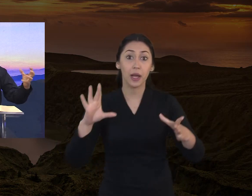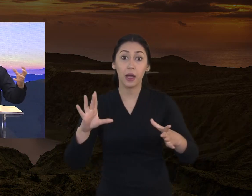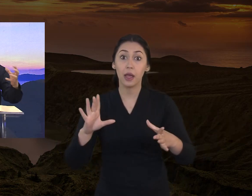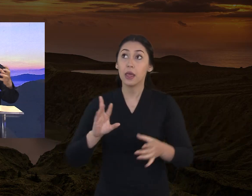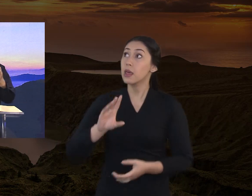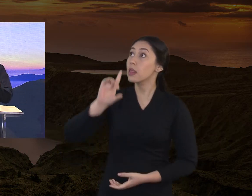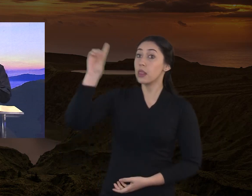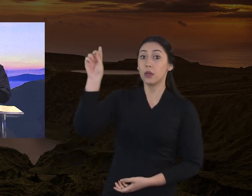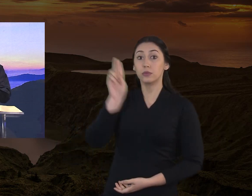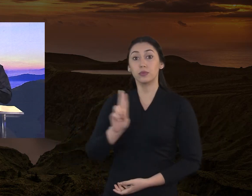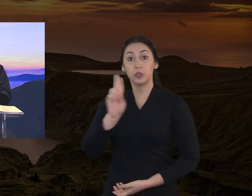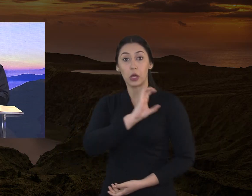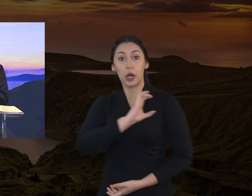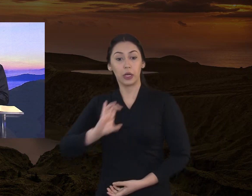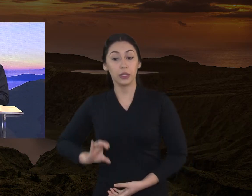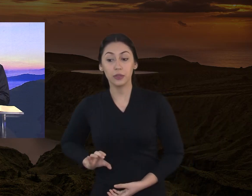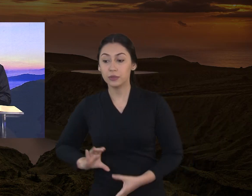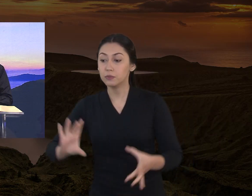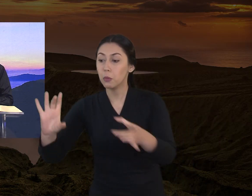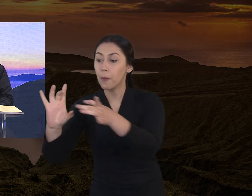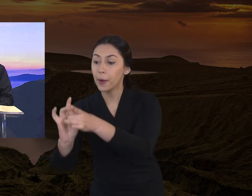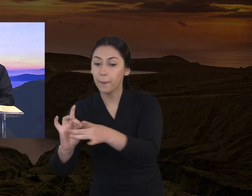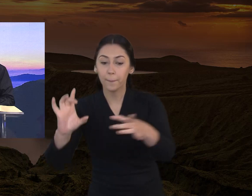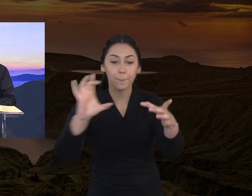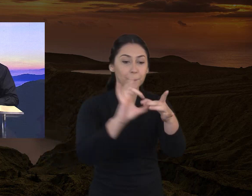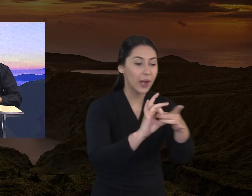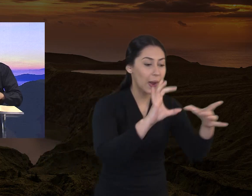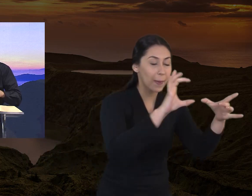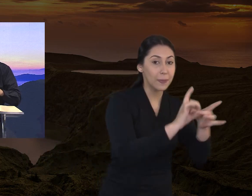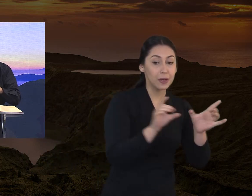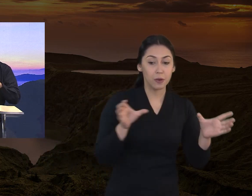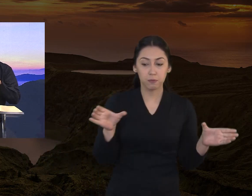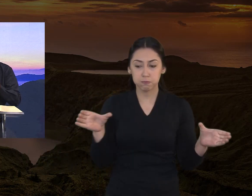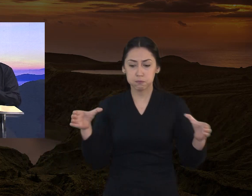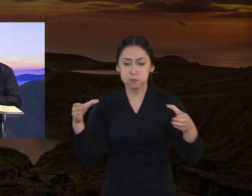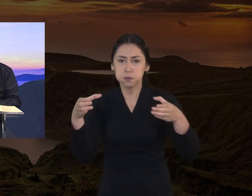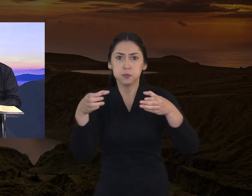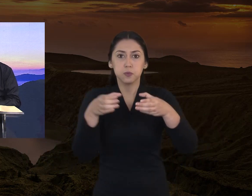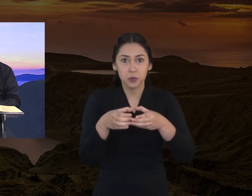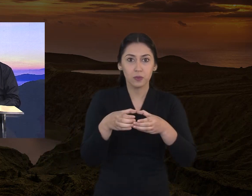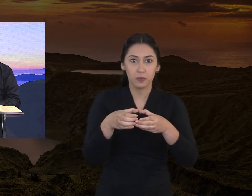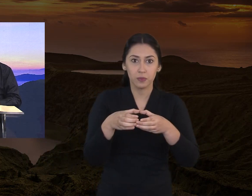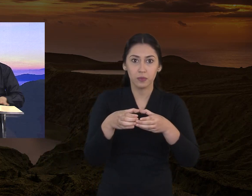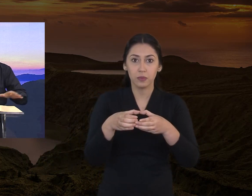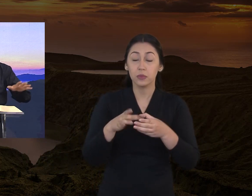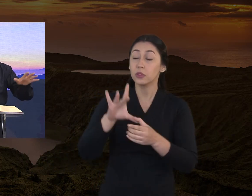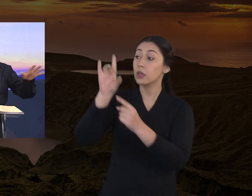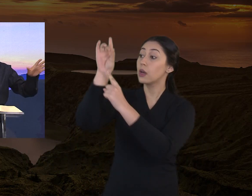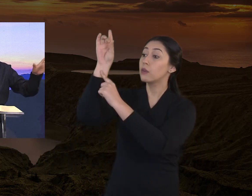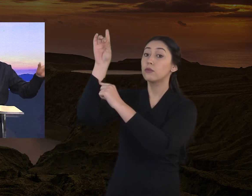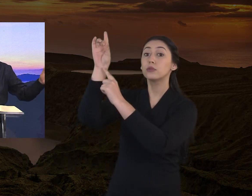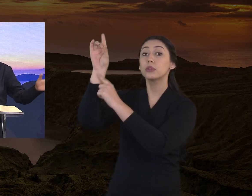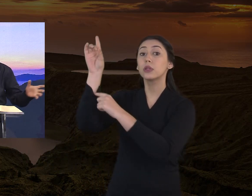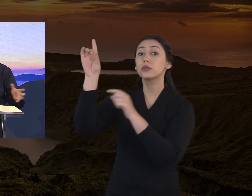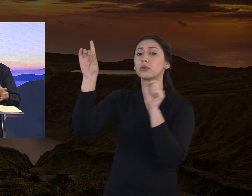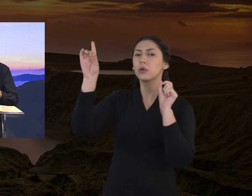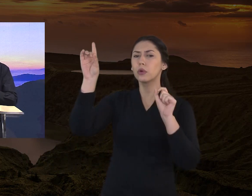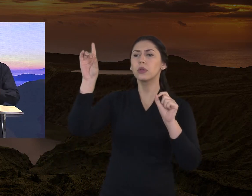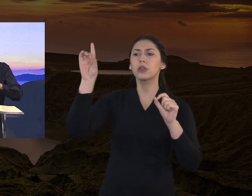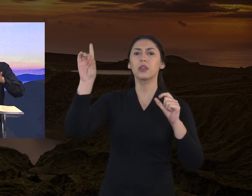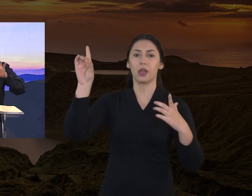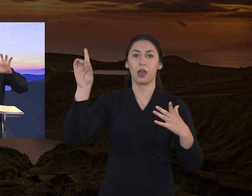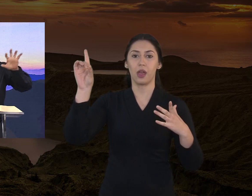para conectar tudo de novo, né? Então Cristo, a vontade de Deus é